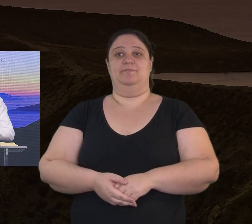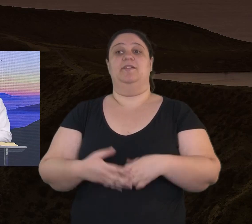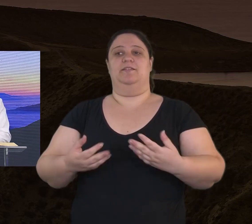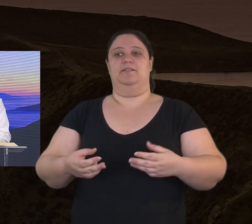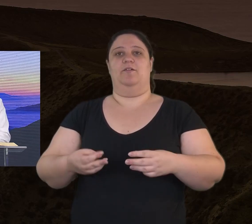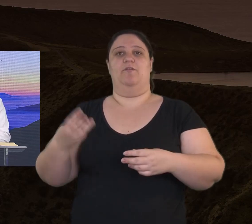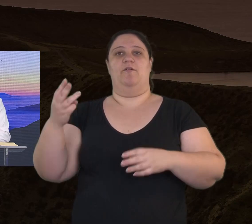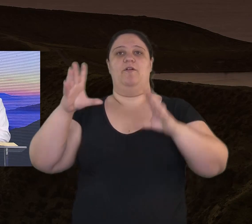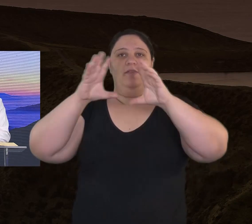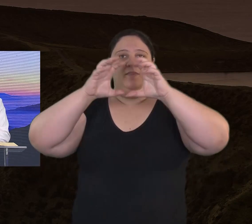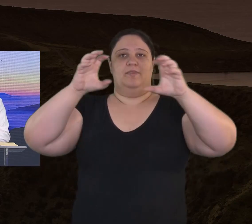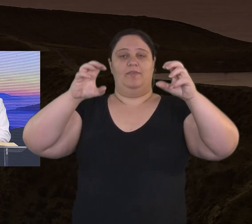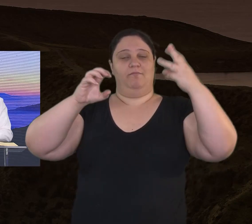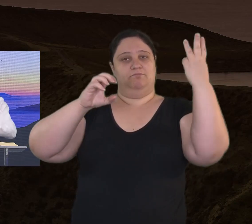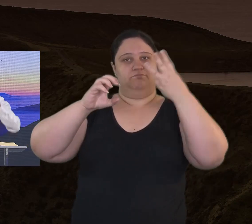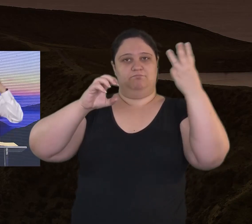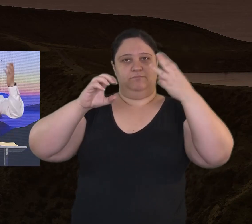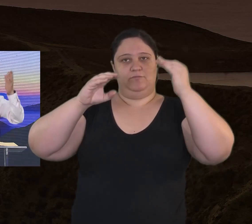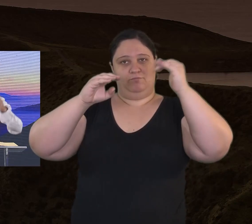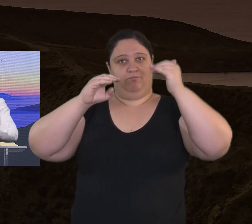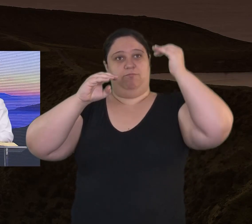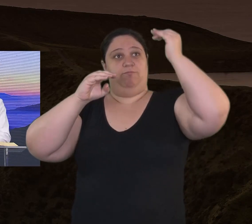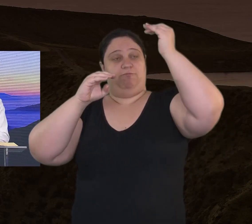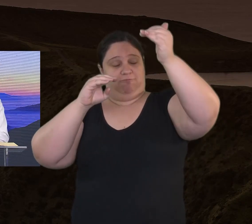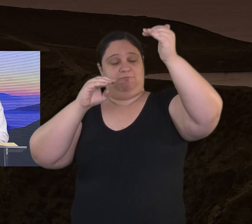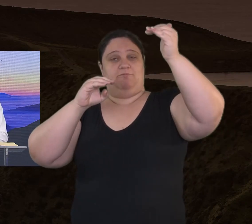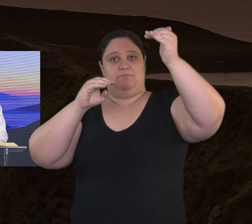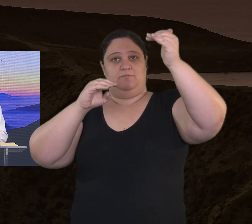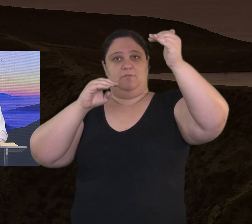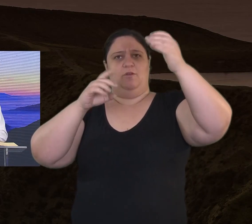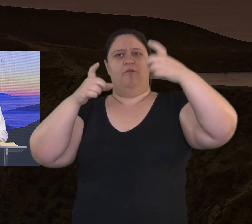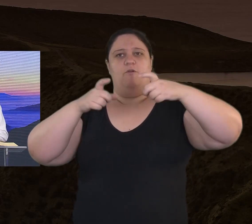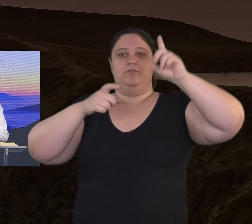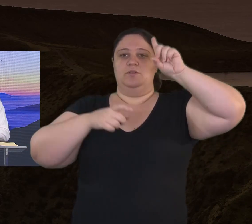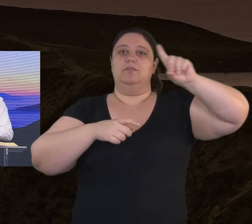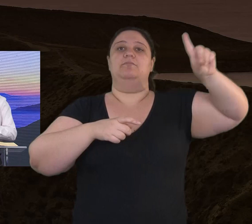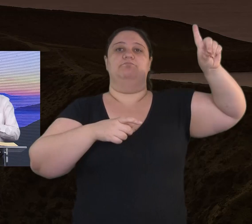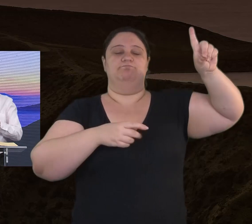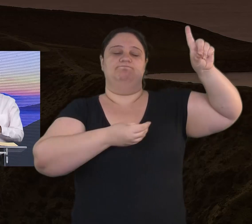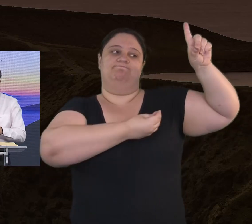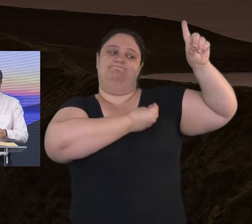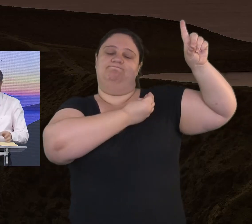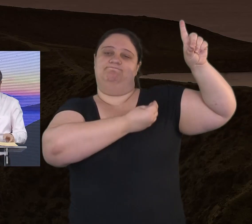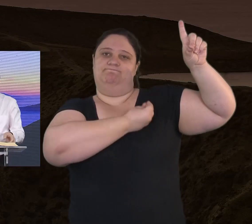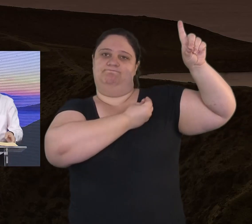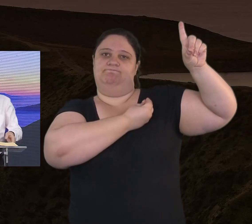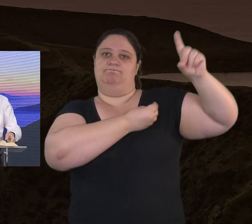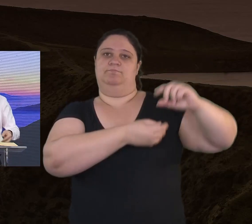é onde está, né, Deus que habita a eternidade, né? Muito bom. Então,